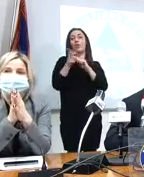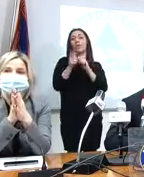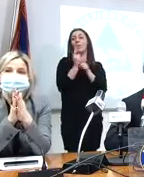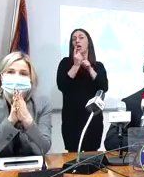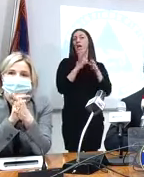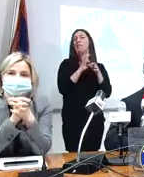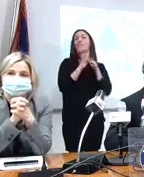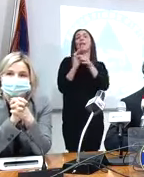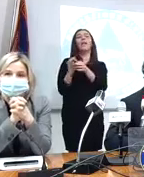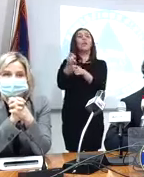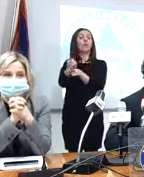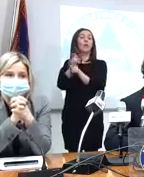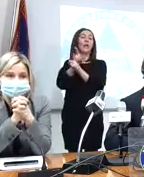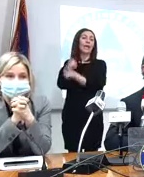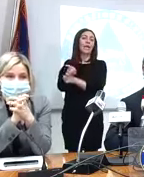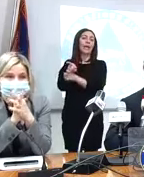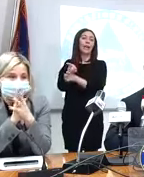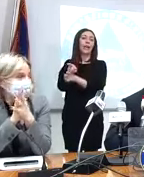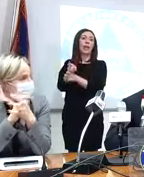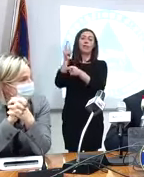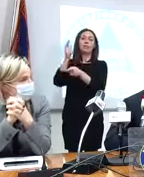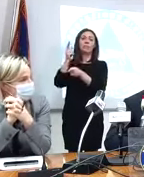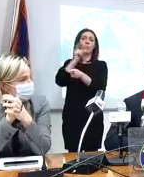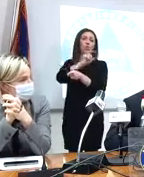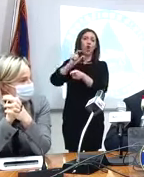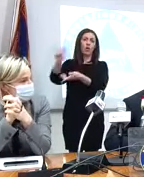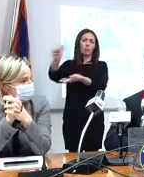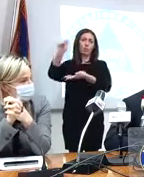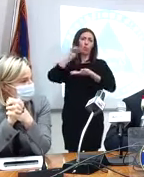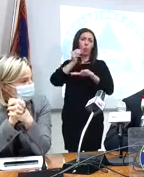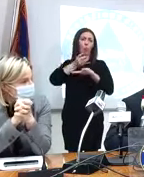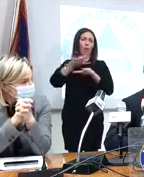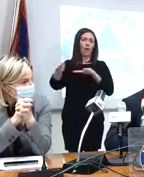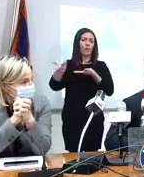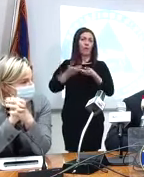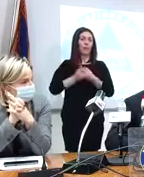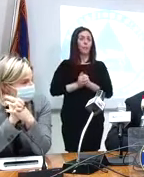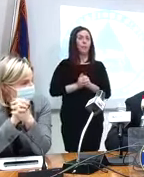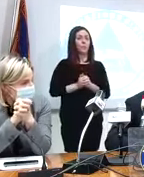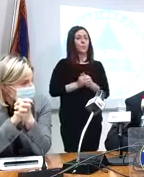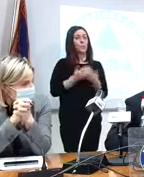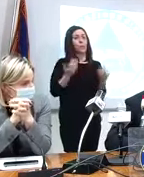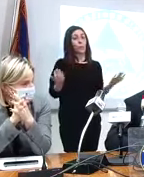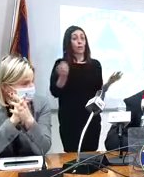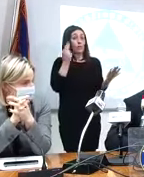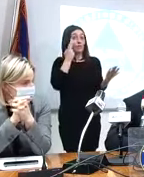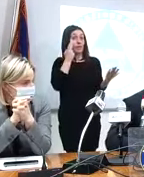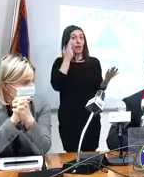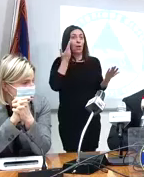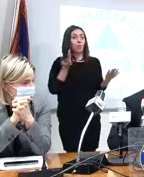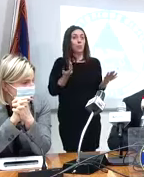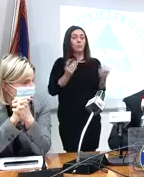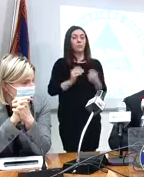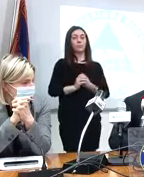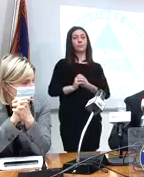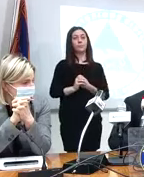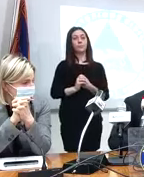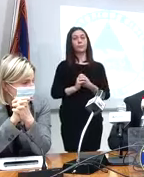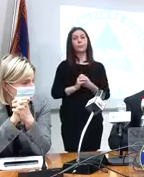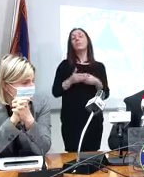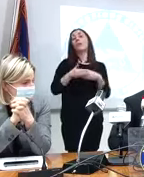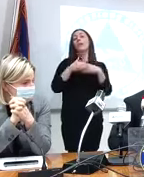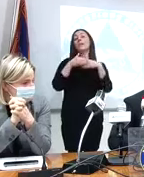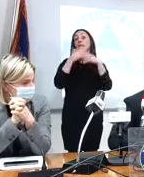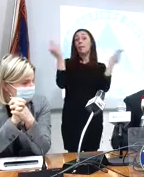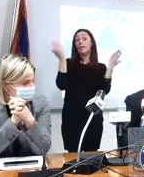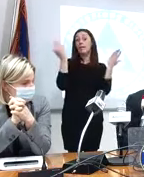20 circa le date rispetto ai target che verranno vaccinati, per quello che è dato a sapere sulle forniture. Stamattina peraltro ci